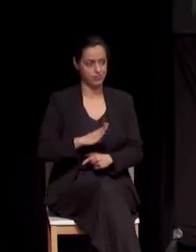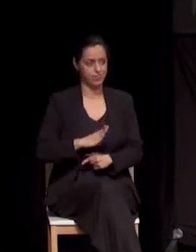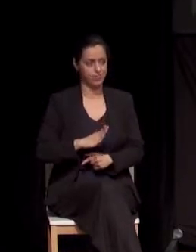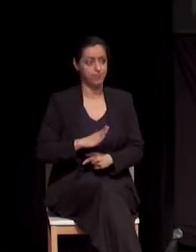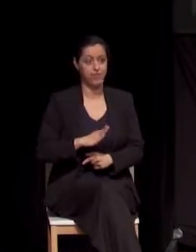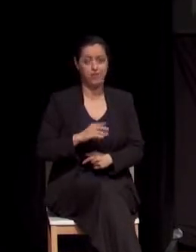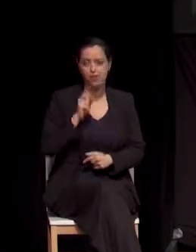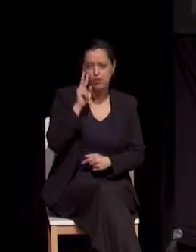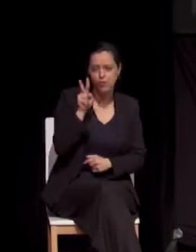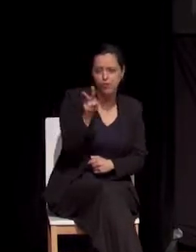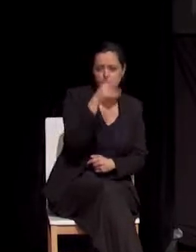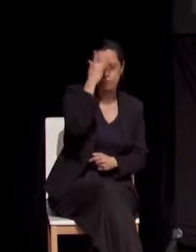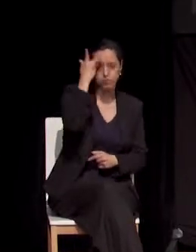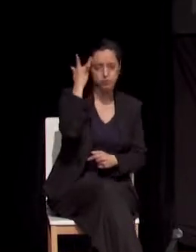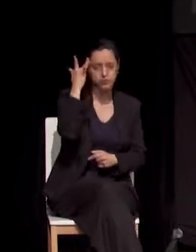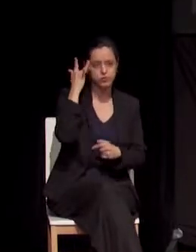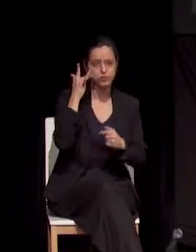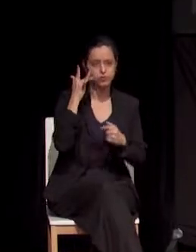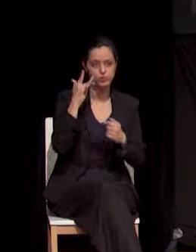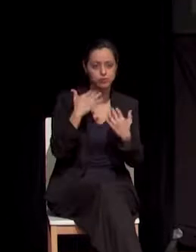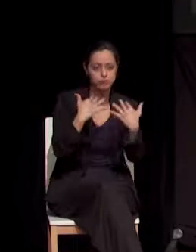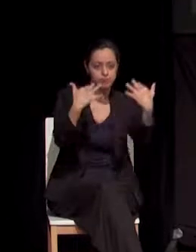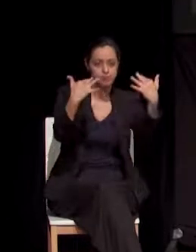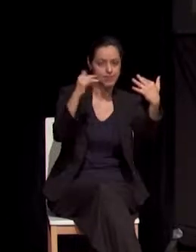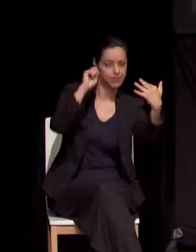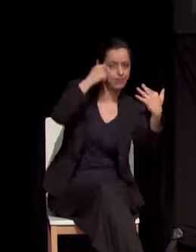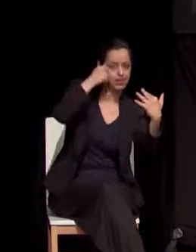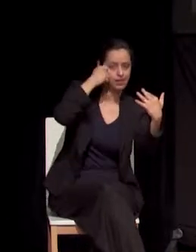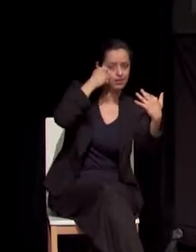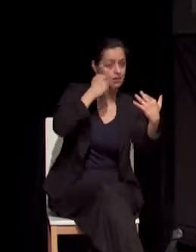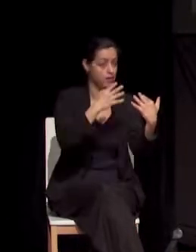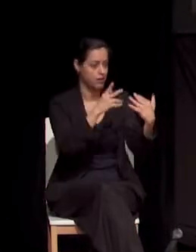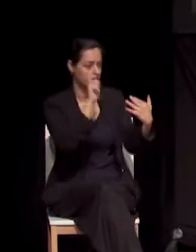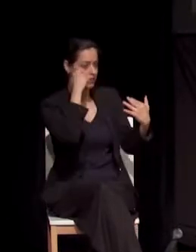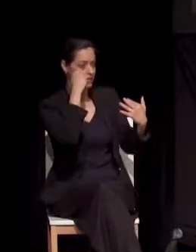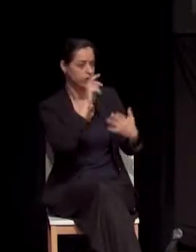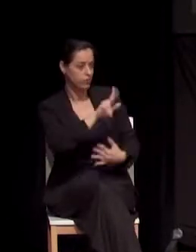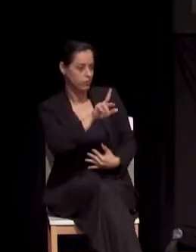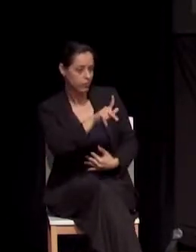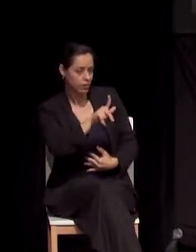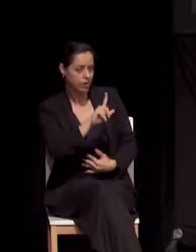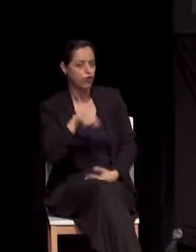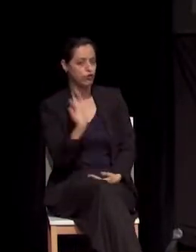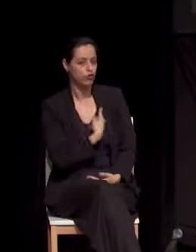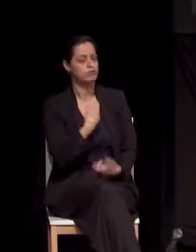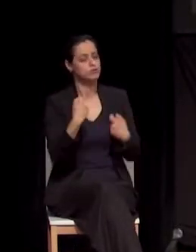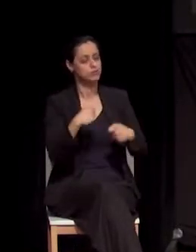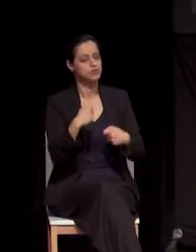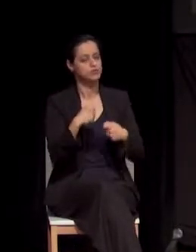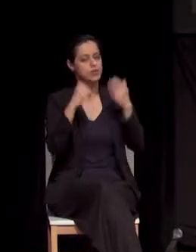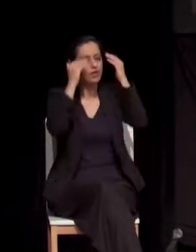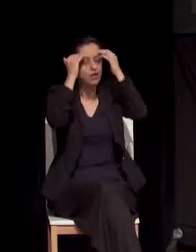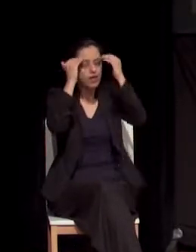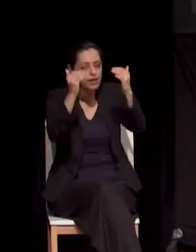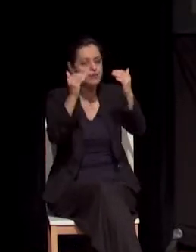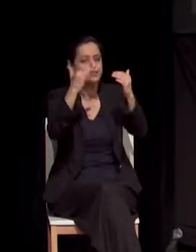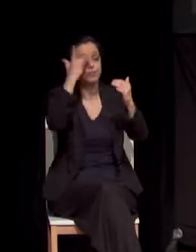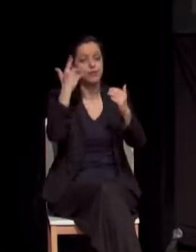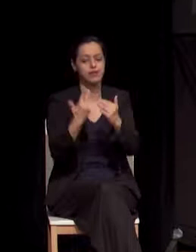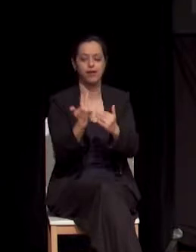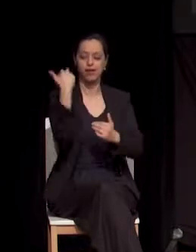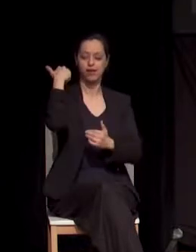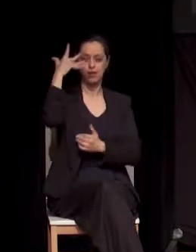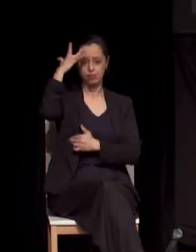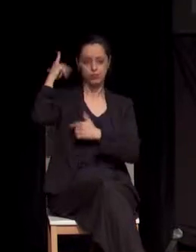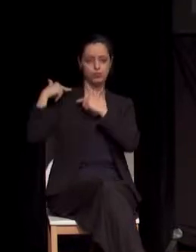dessa sala e as pessoas não negras, nós temos que respeitar os antigos. Porque esse momento que nós estamos